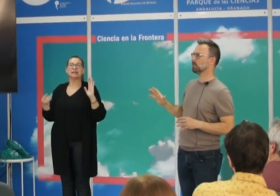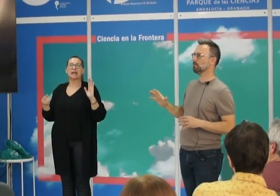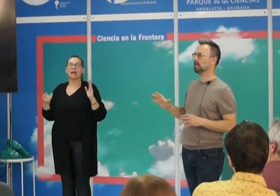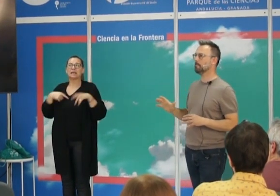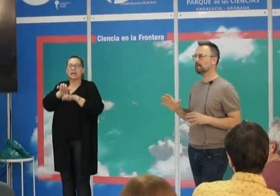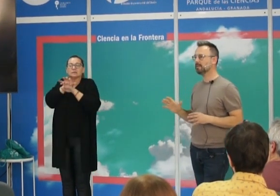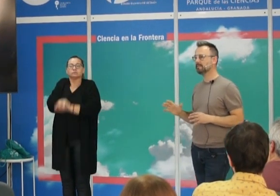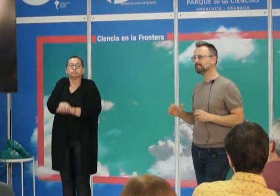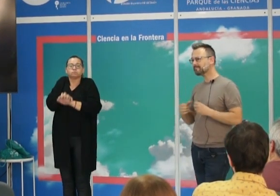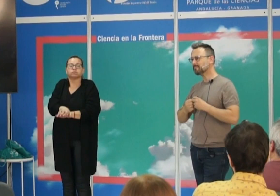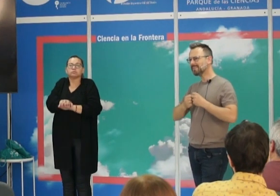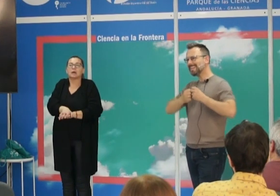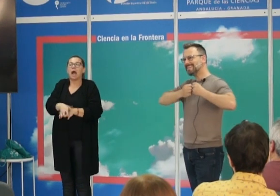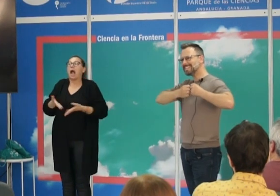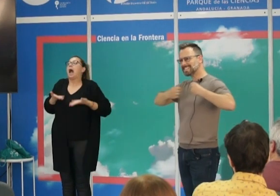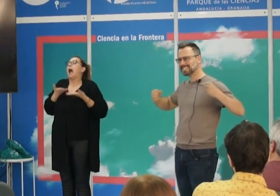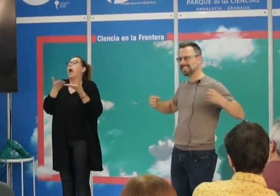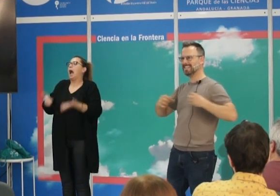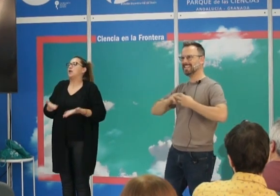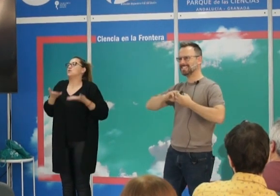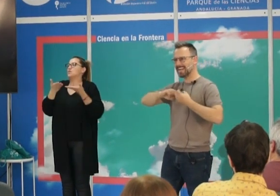de soporte vital permiten